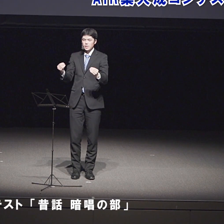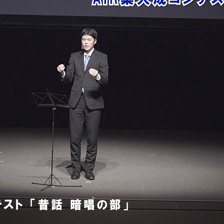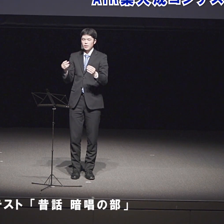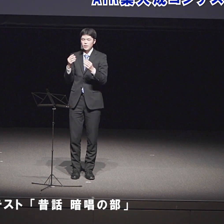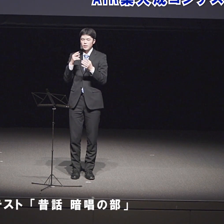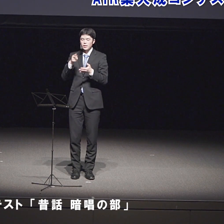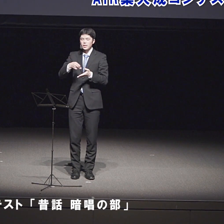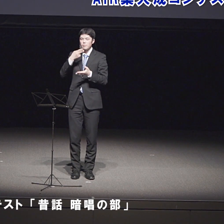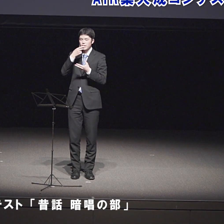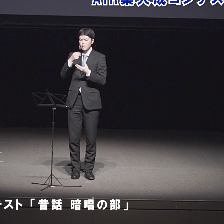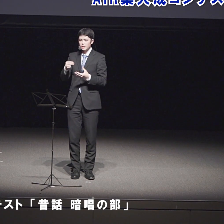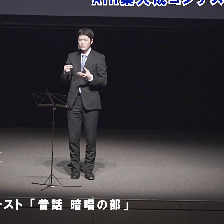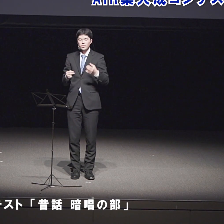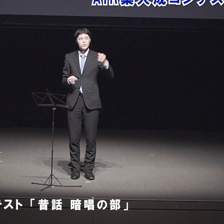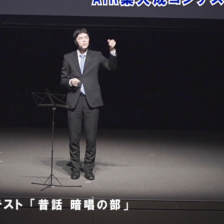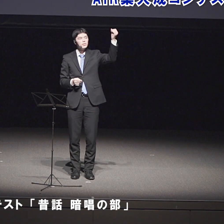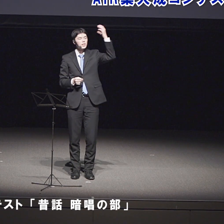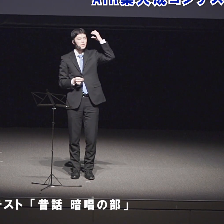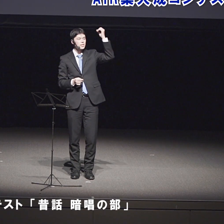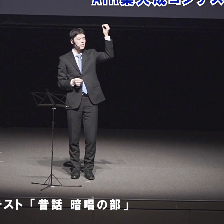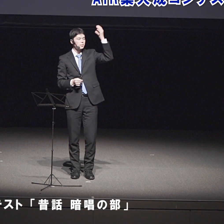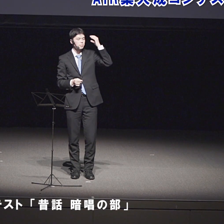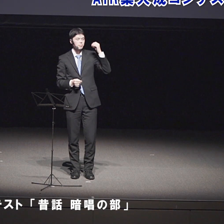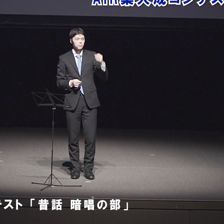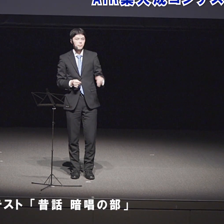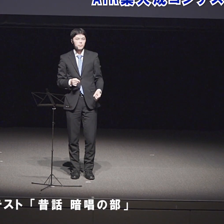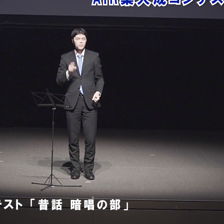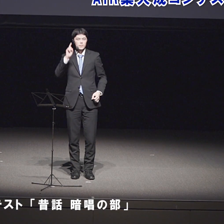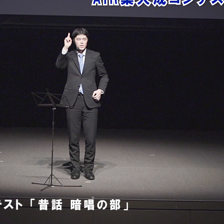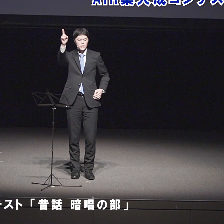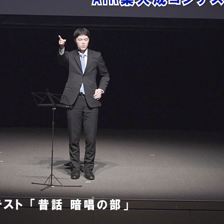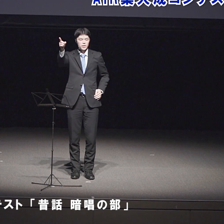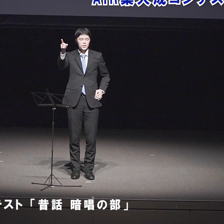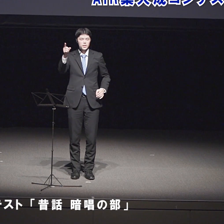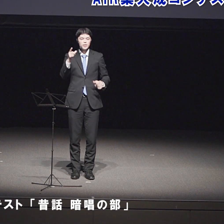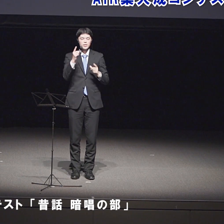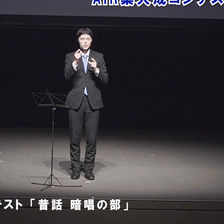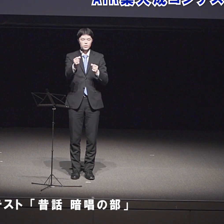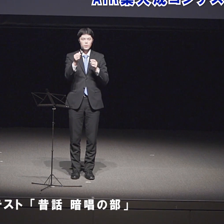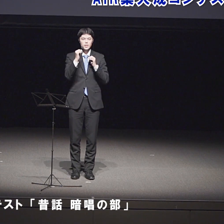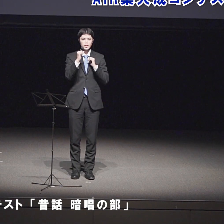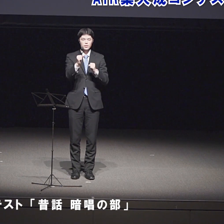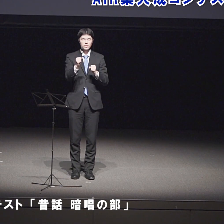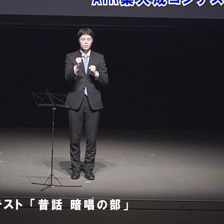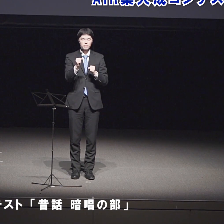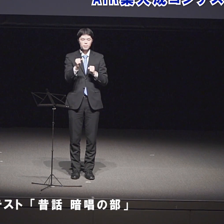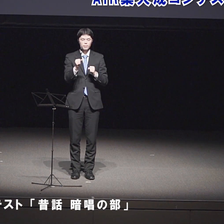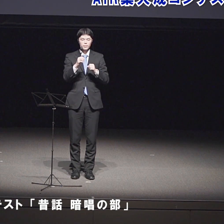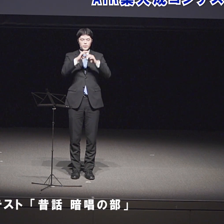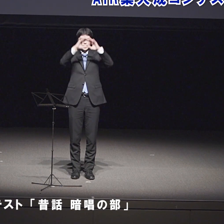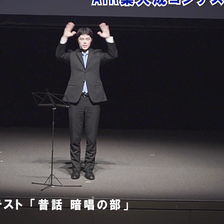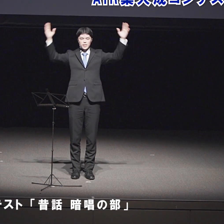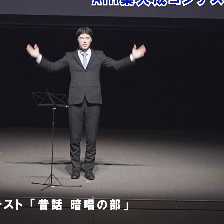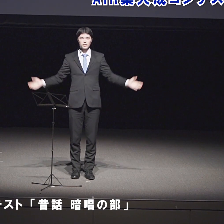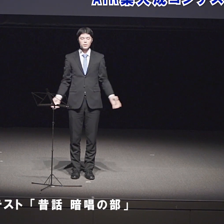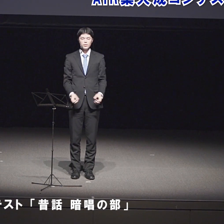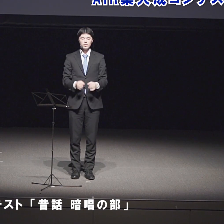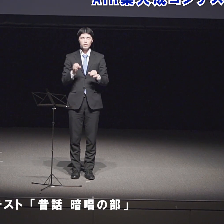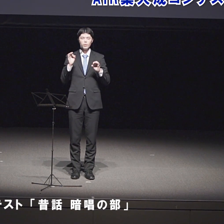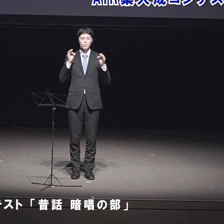が食べたいと言われました。次の日その通りにやると、たくさんの大判